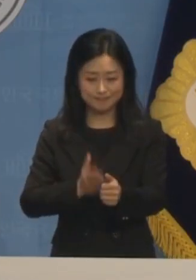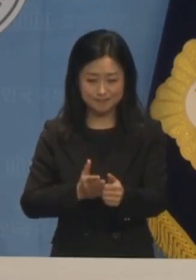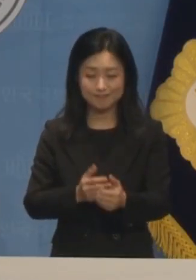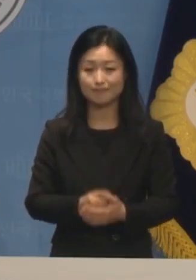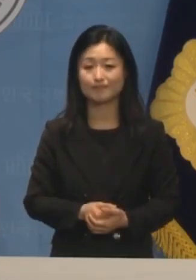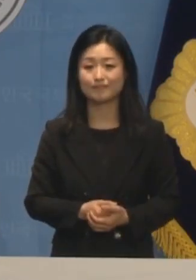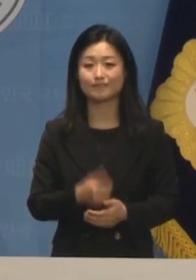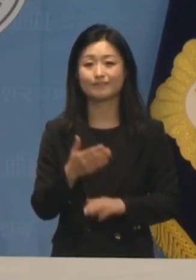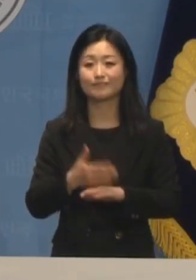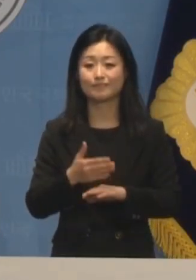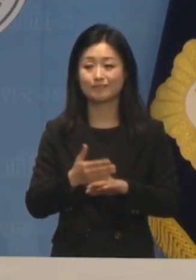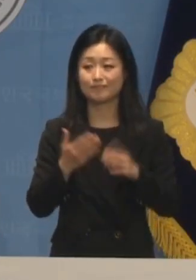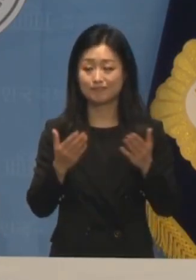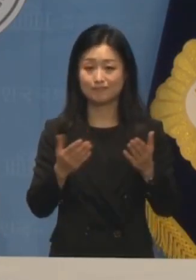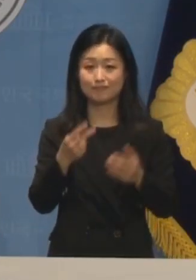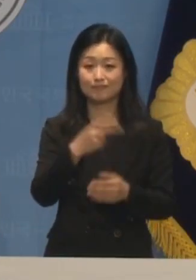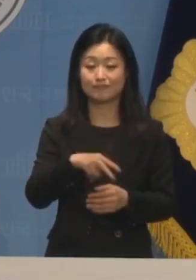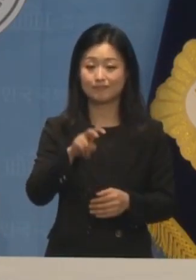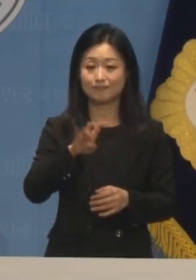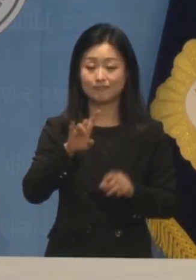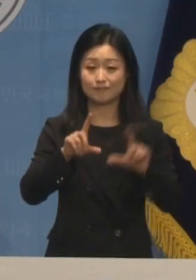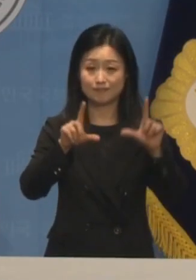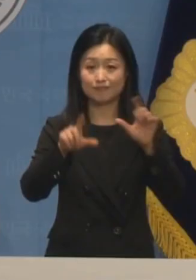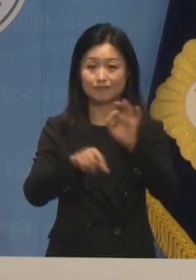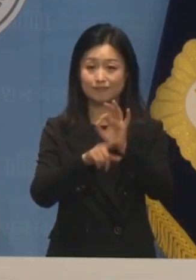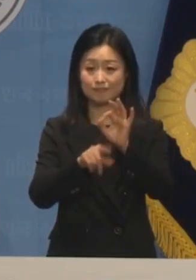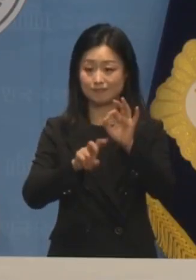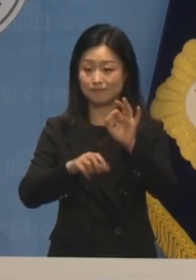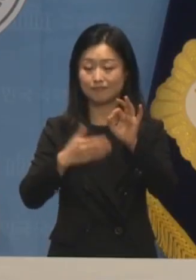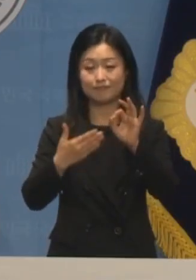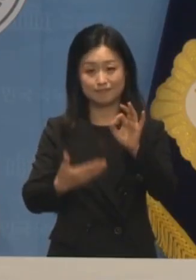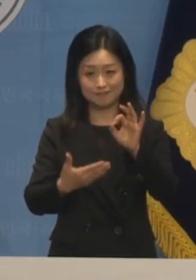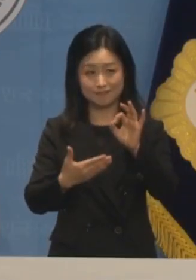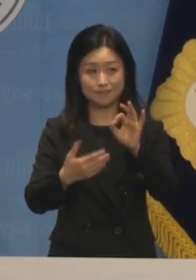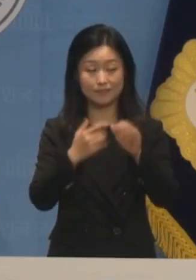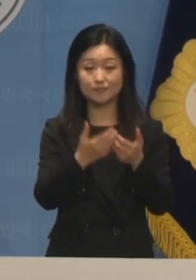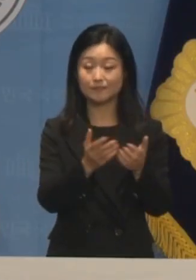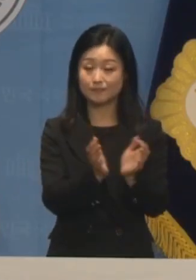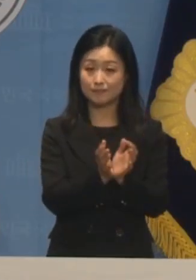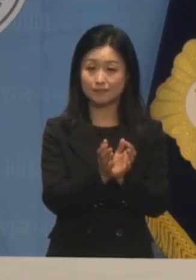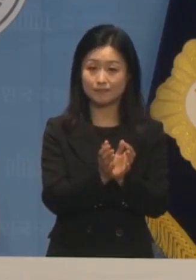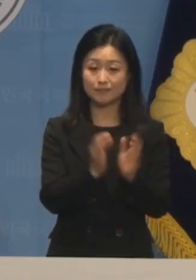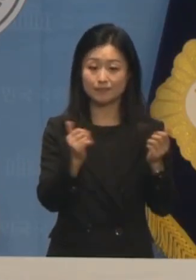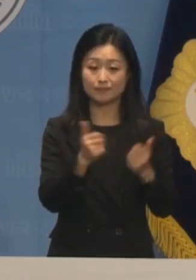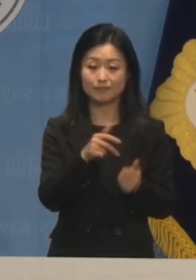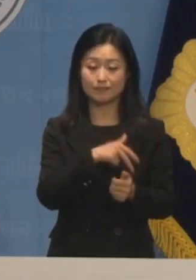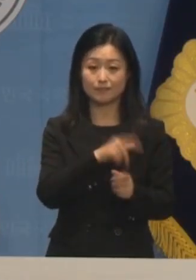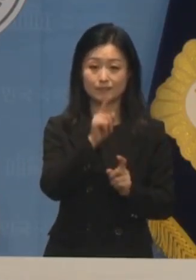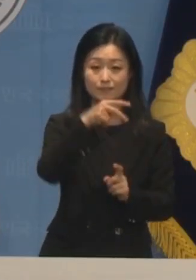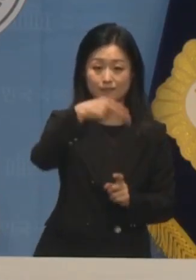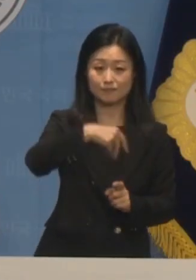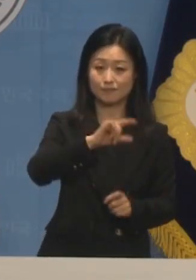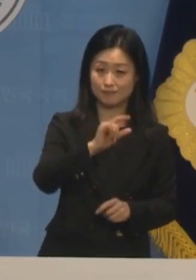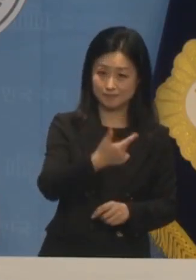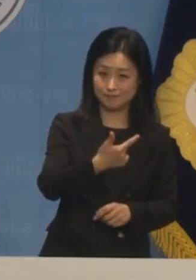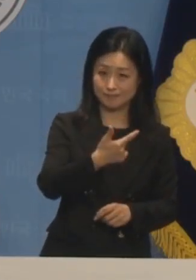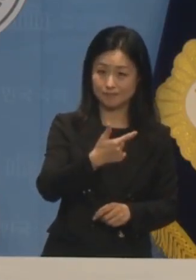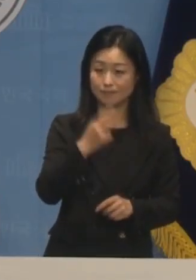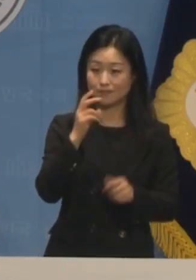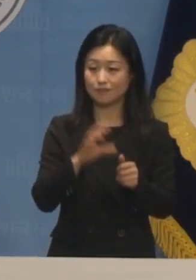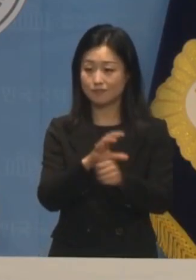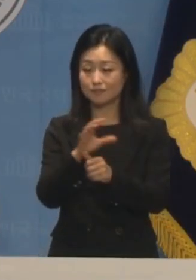부탁드립니다. 감사합니다. 2024년 10월 29일 더불어민주당 국회의원 이수진,